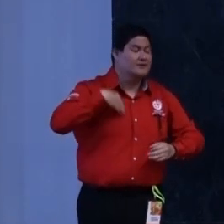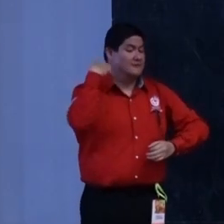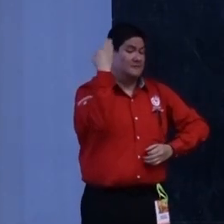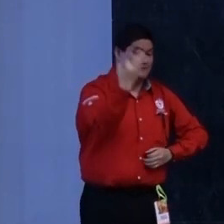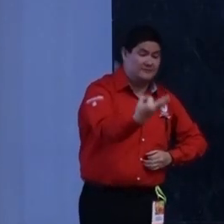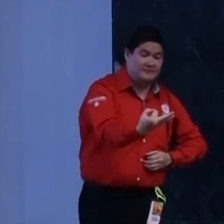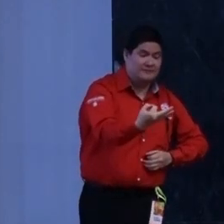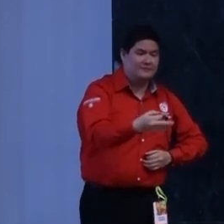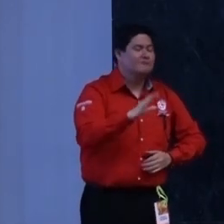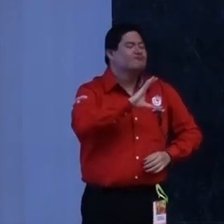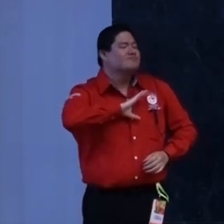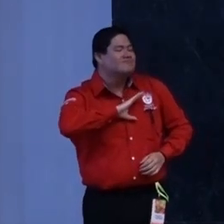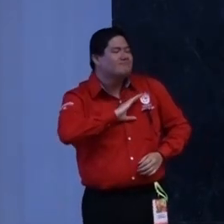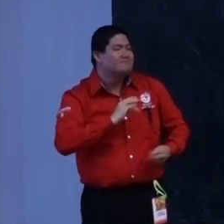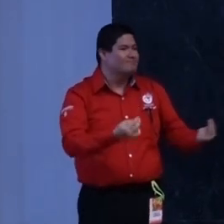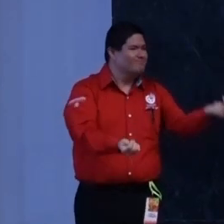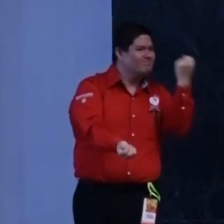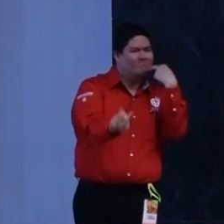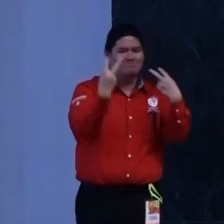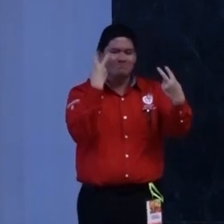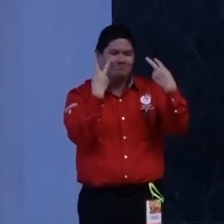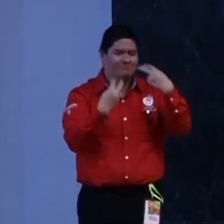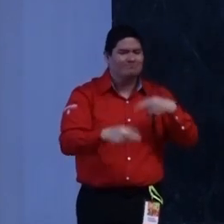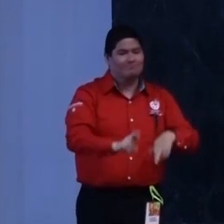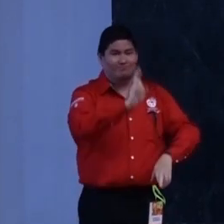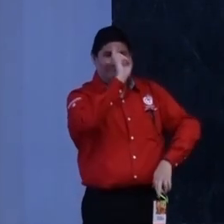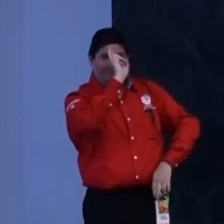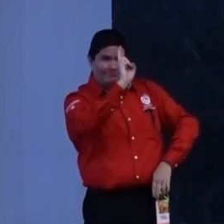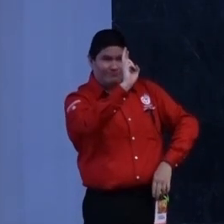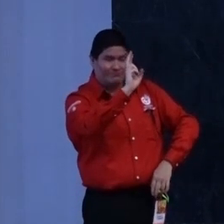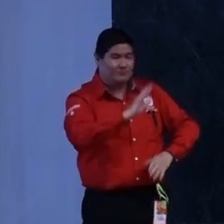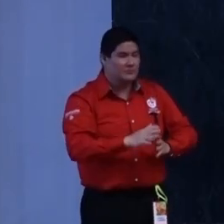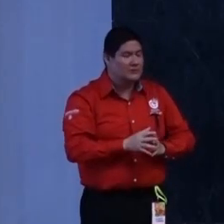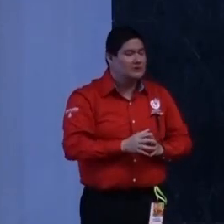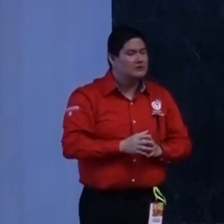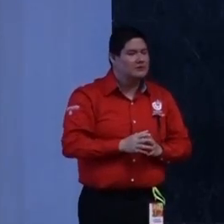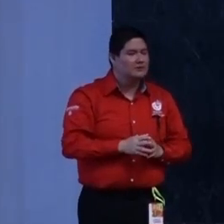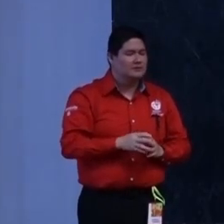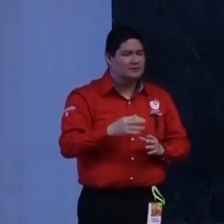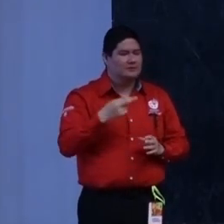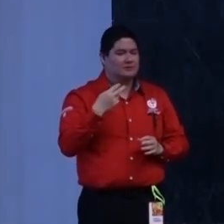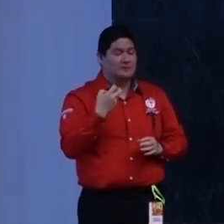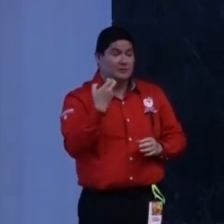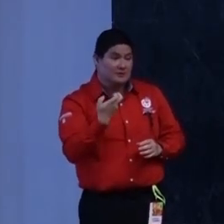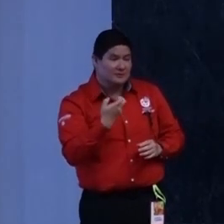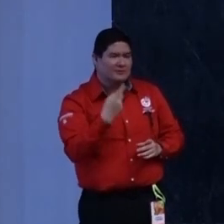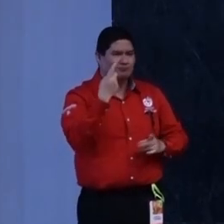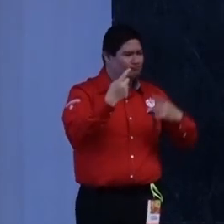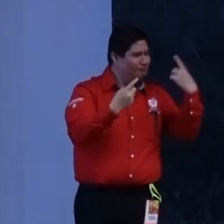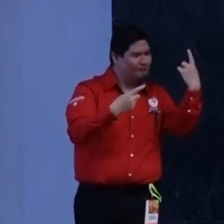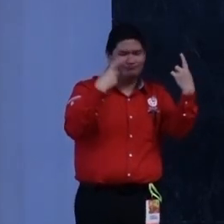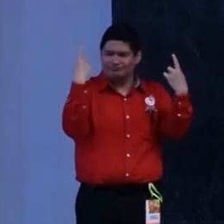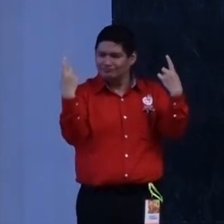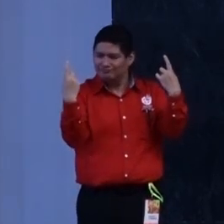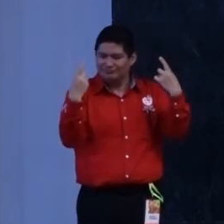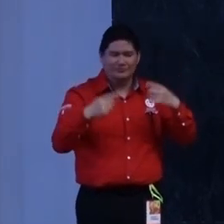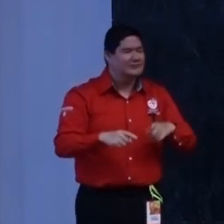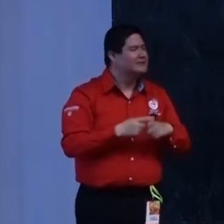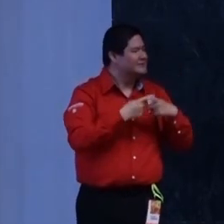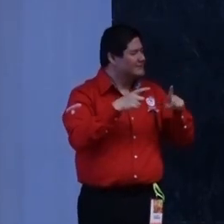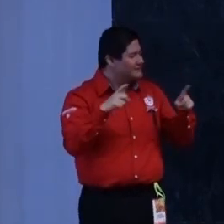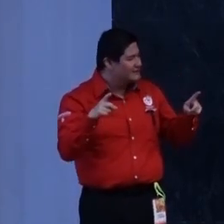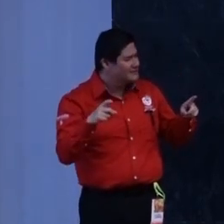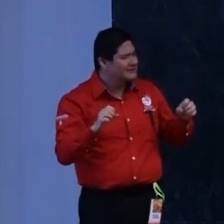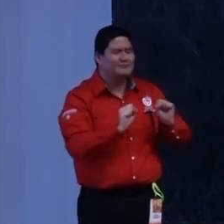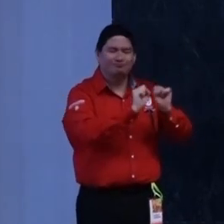aceptados, queridos, vistos, reconocidos. Y esas dos dinámicas me parecen contradictorias, ocurren siempre